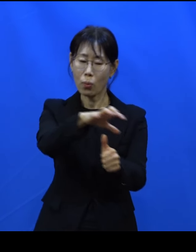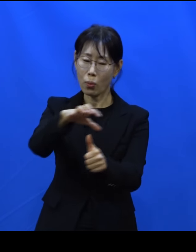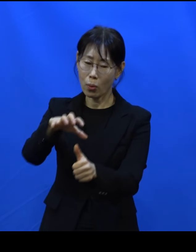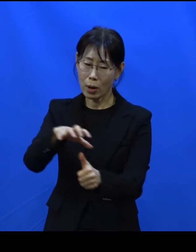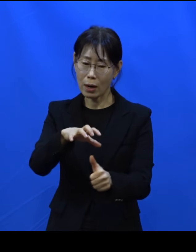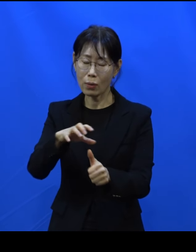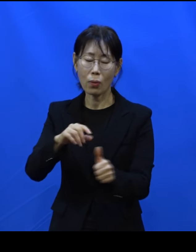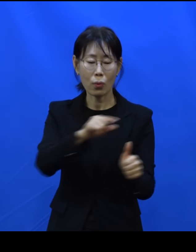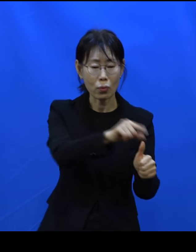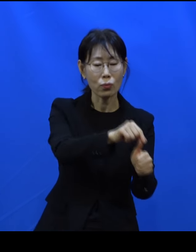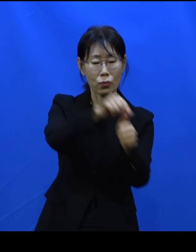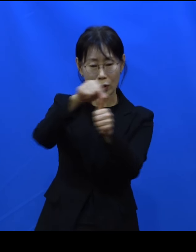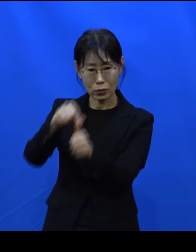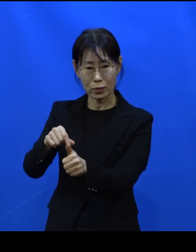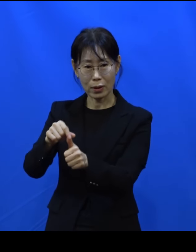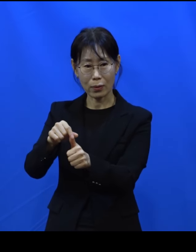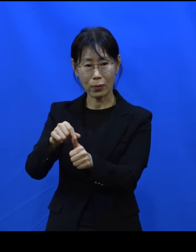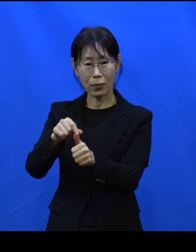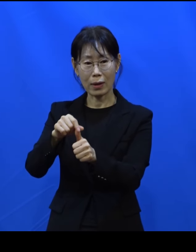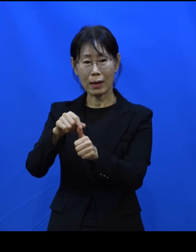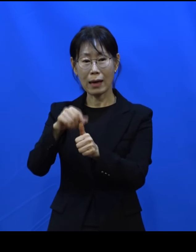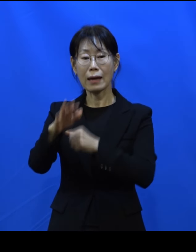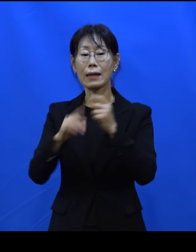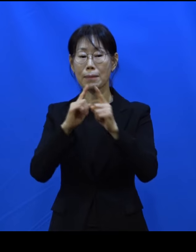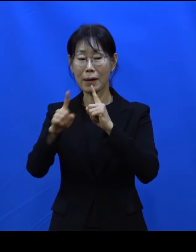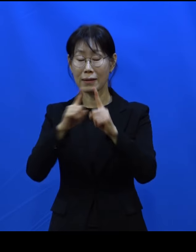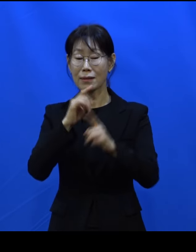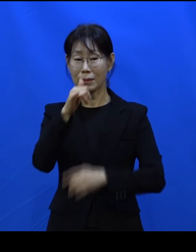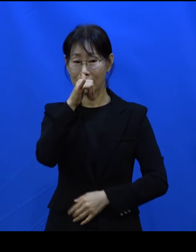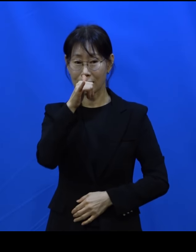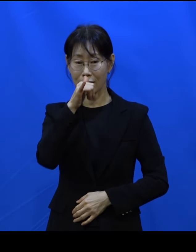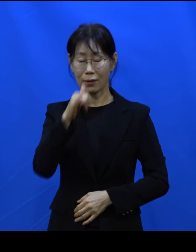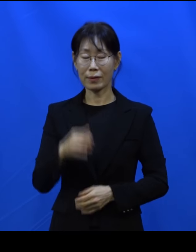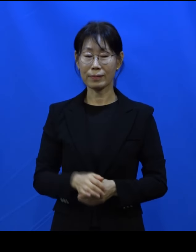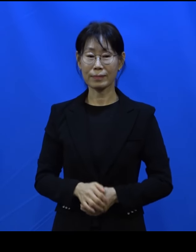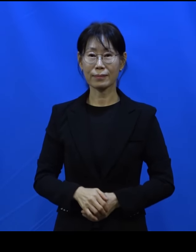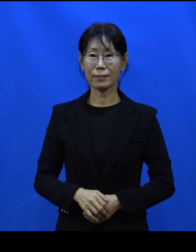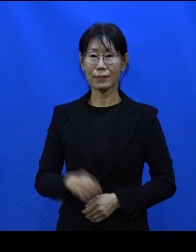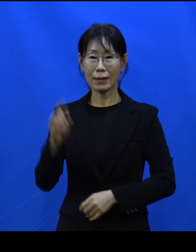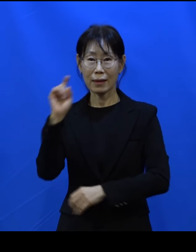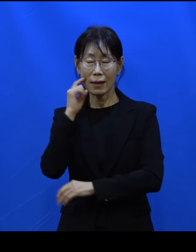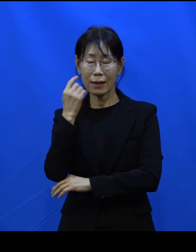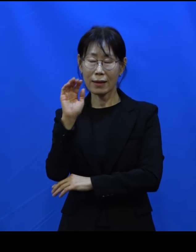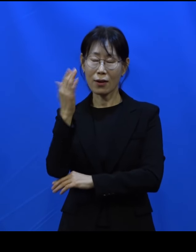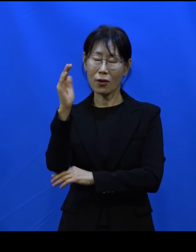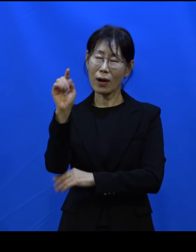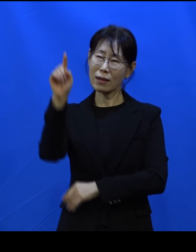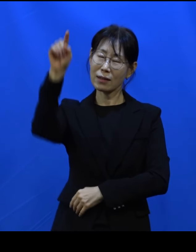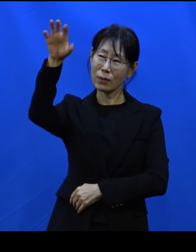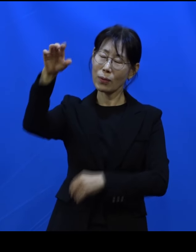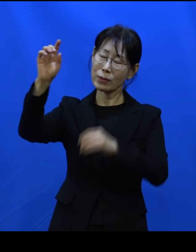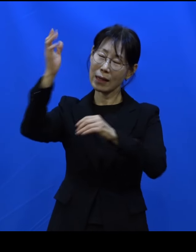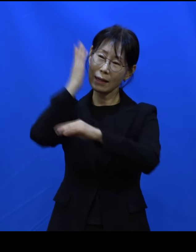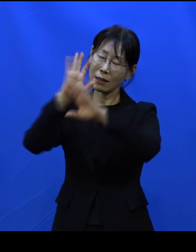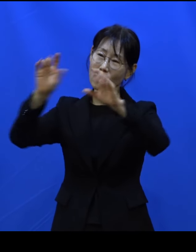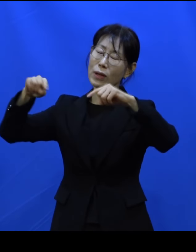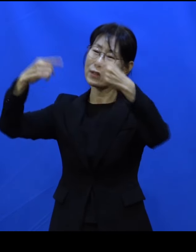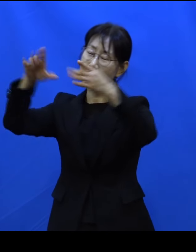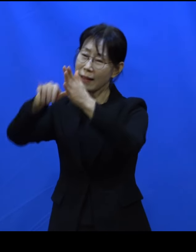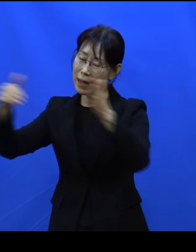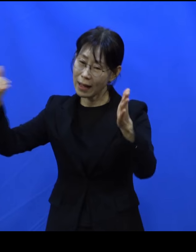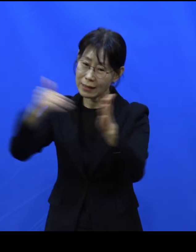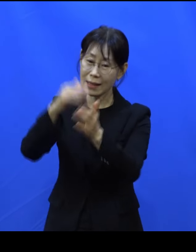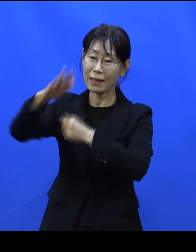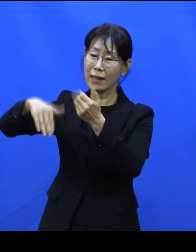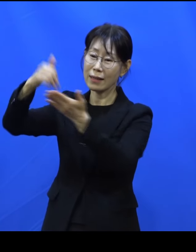그리스도께서 우리를 지켜주시죠. 생명을 다해서 영광의 자리에 도달할까지 주님은 우리의 책임을